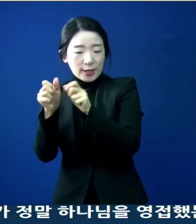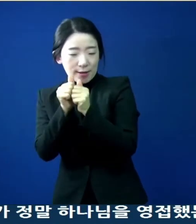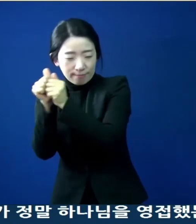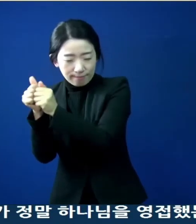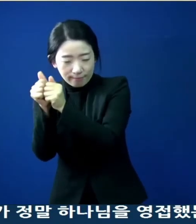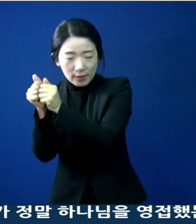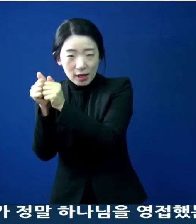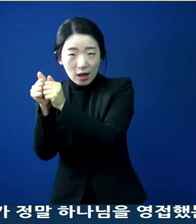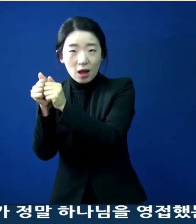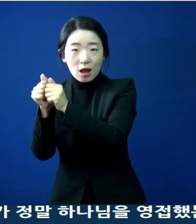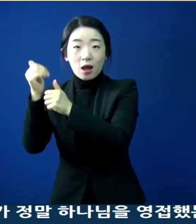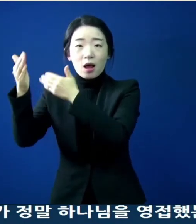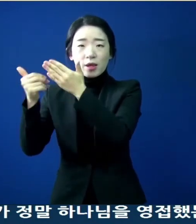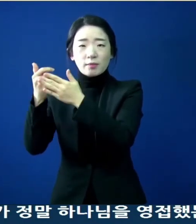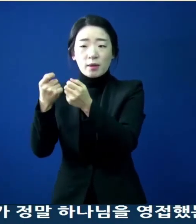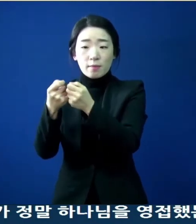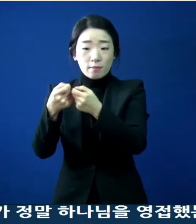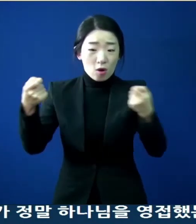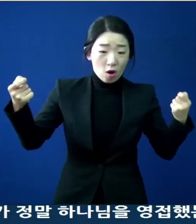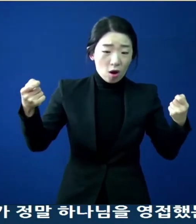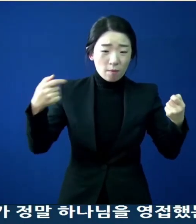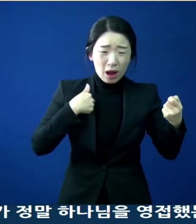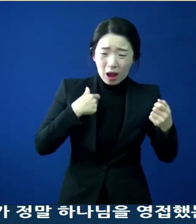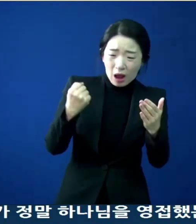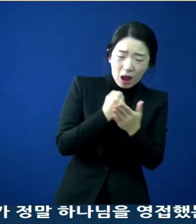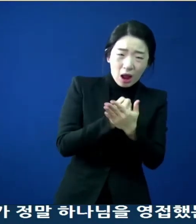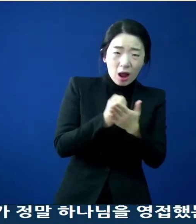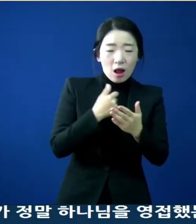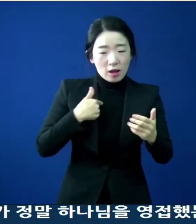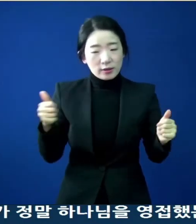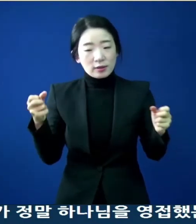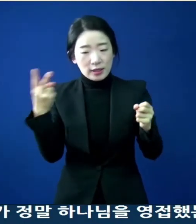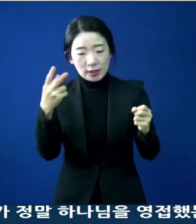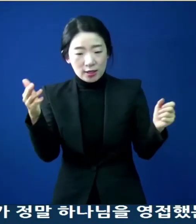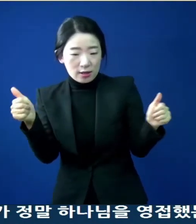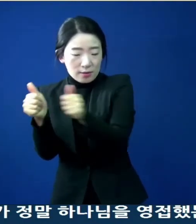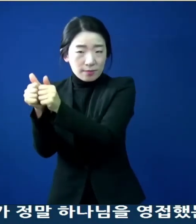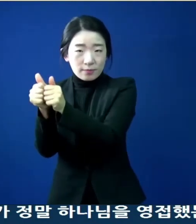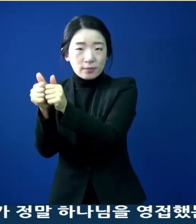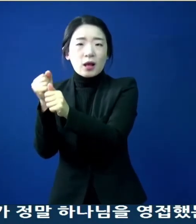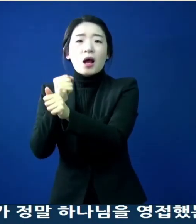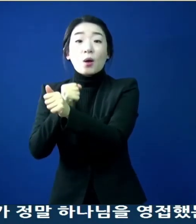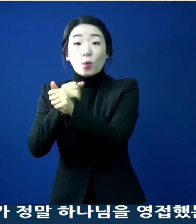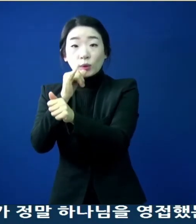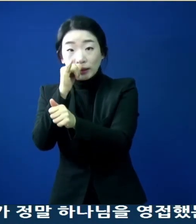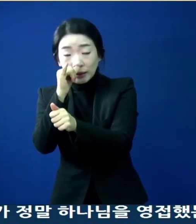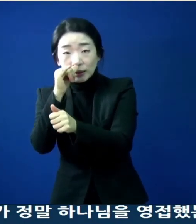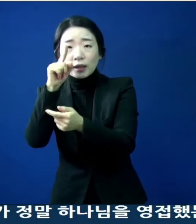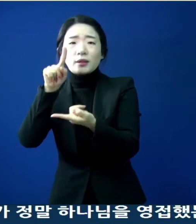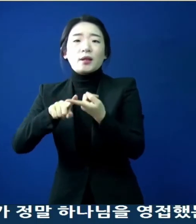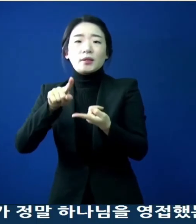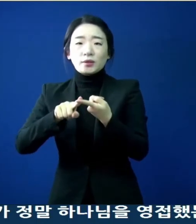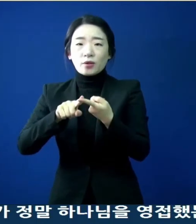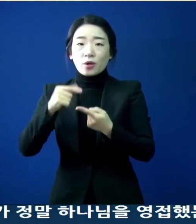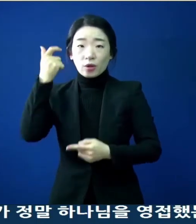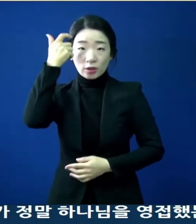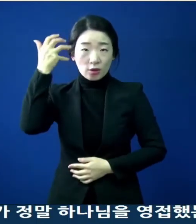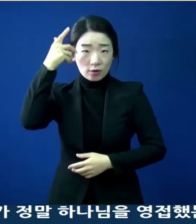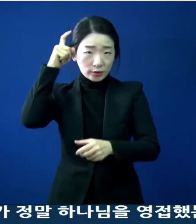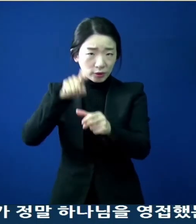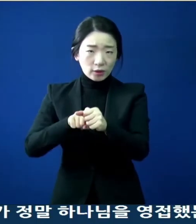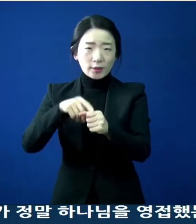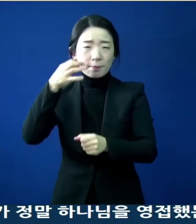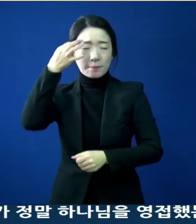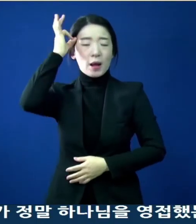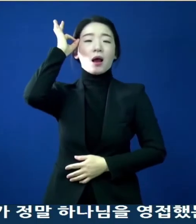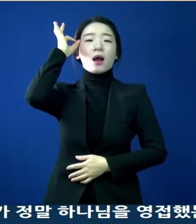가까이 하는, 하나님과 멀어지면 안타까워지고 그 사실을 견딜 수 없는 그런 영적인